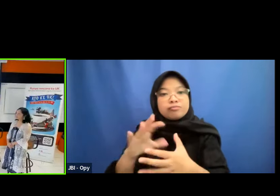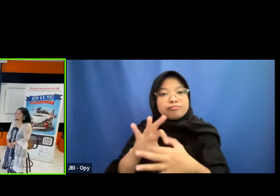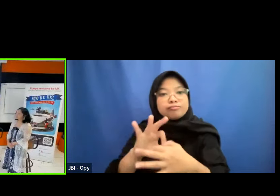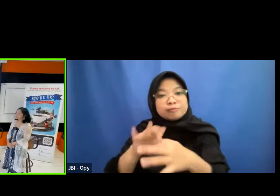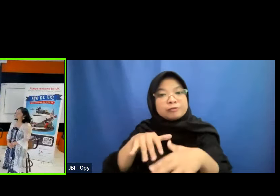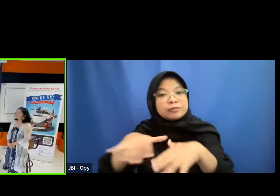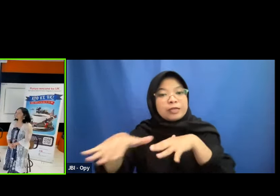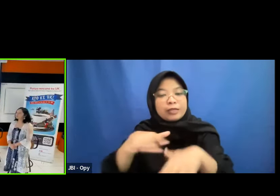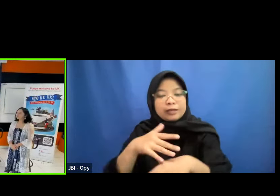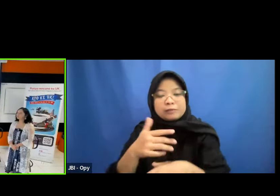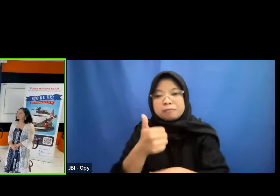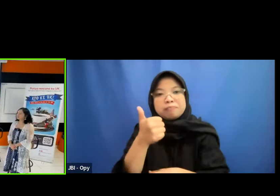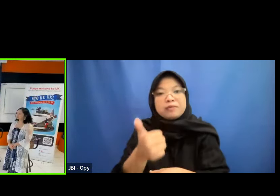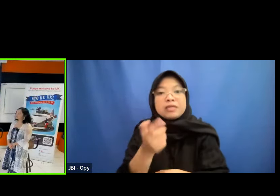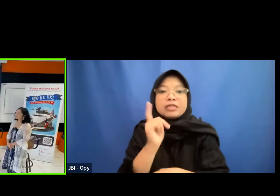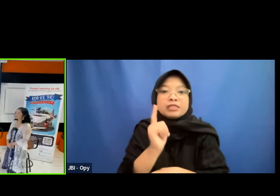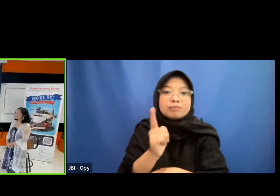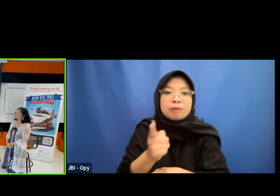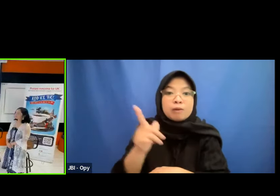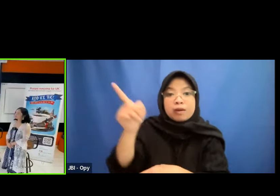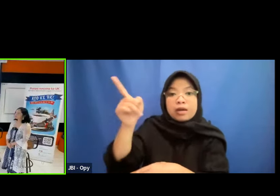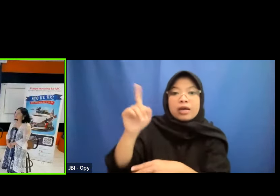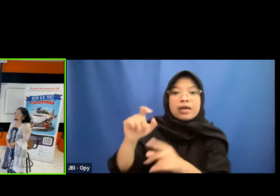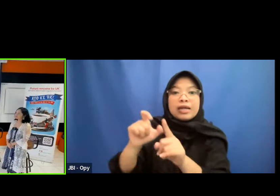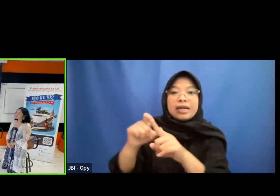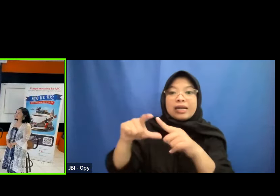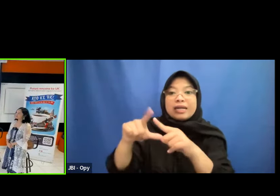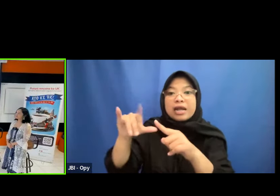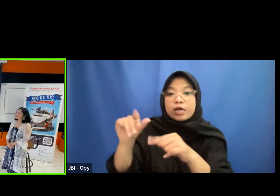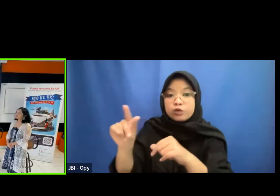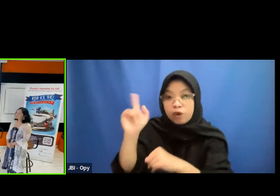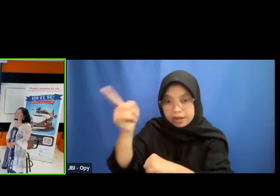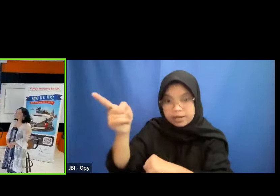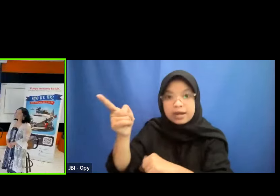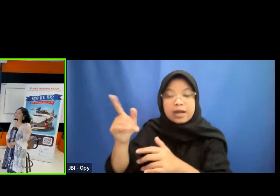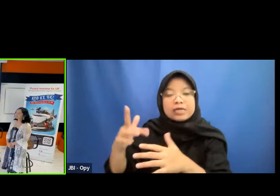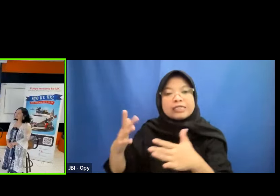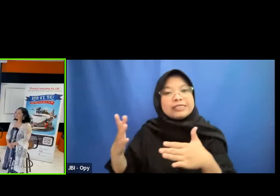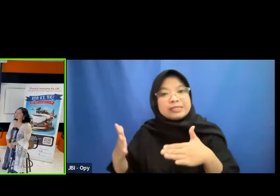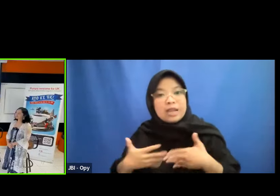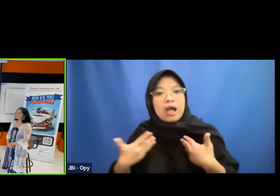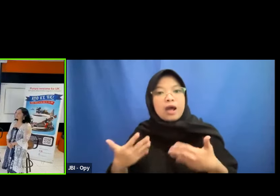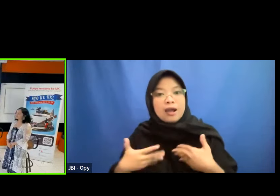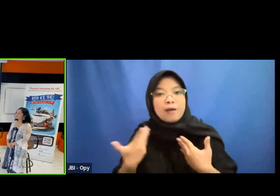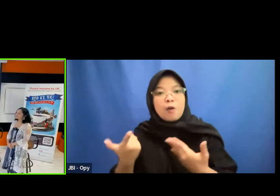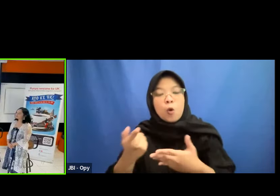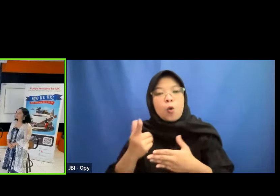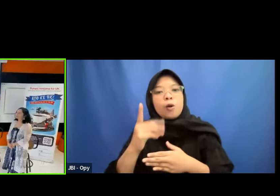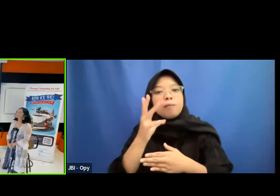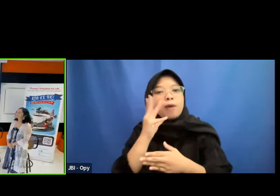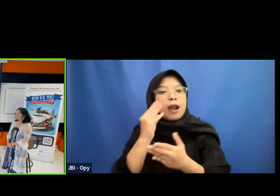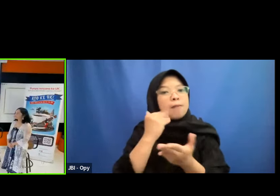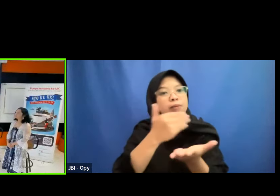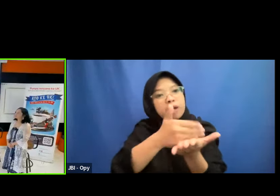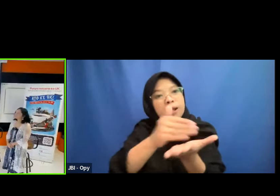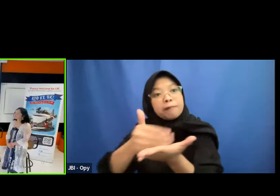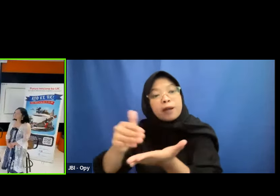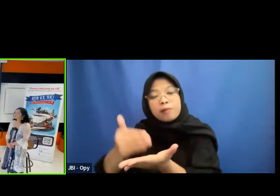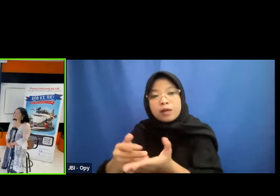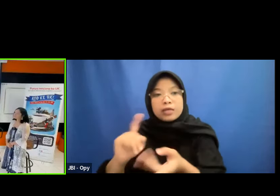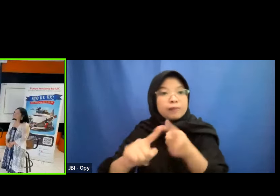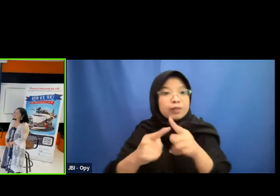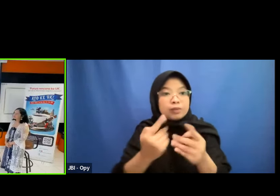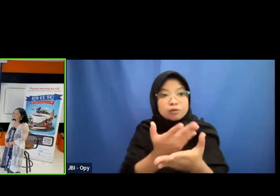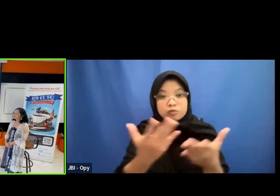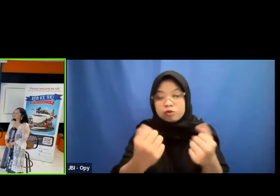strategis kami karena di sana juga ada Mbak Day yang senang kemudian berbagi dan mengempow teman-teman dan